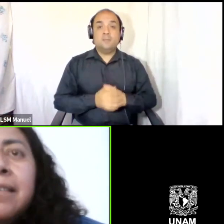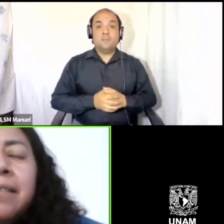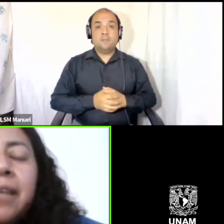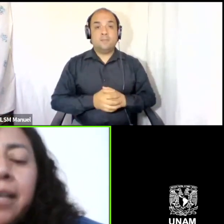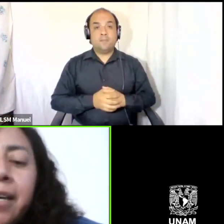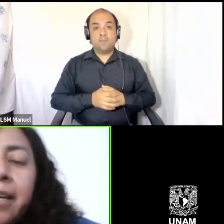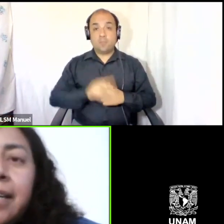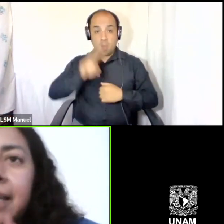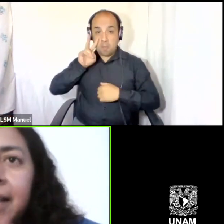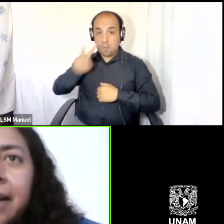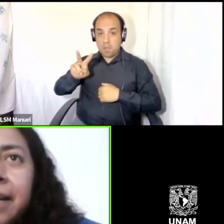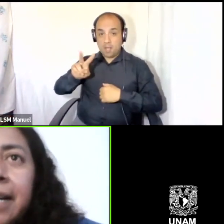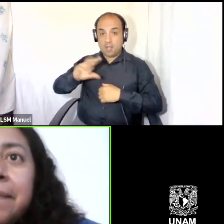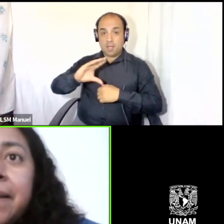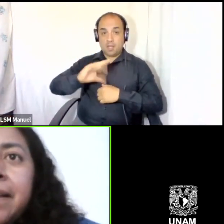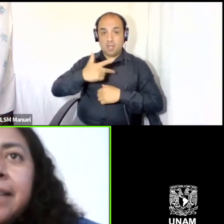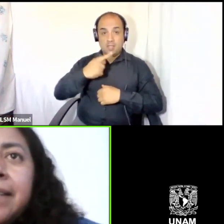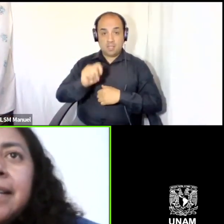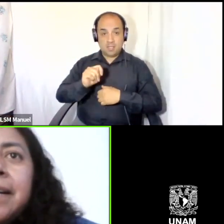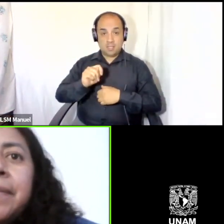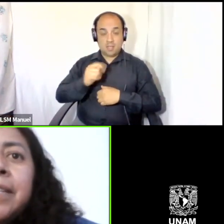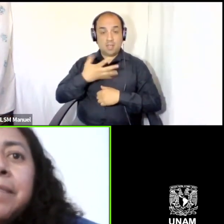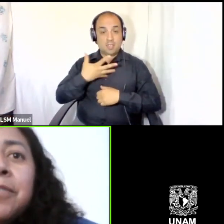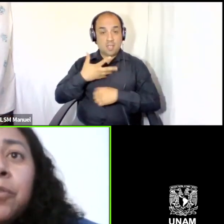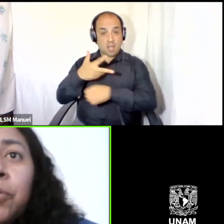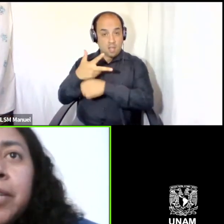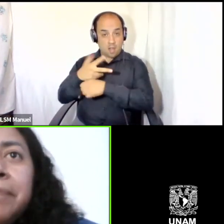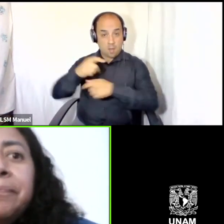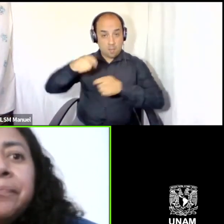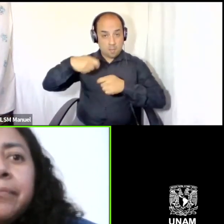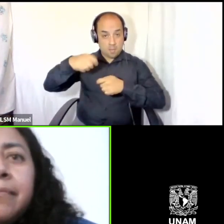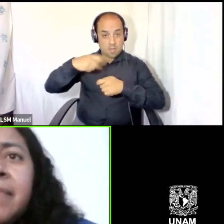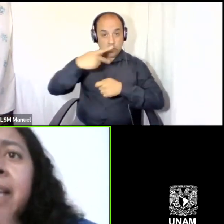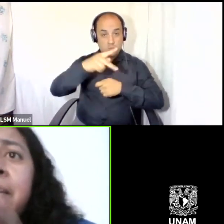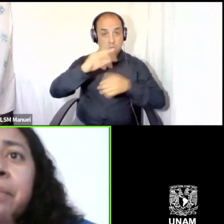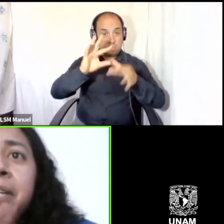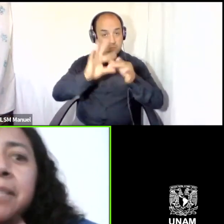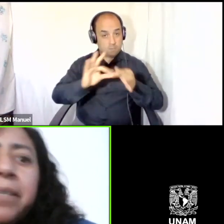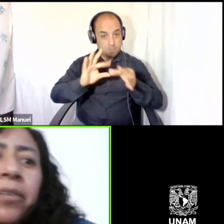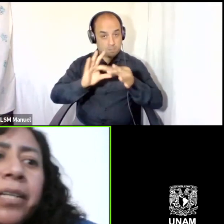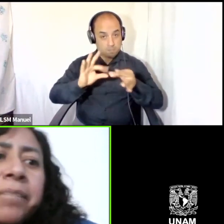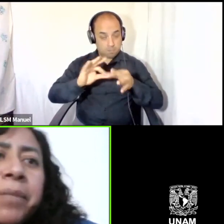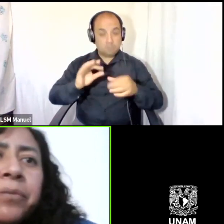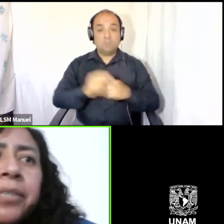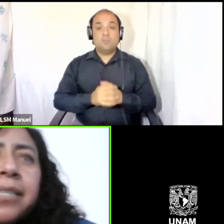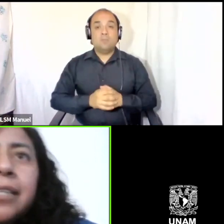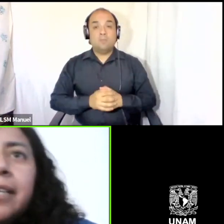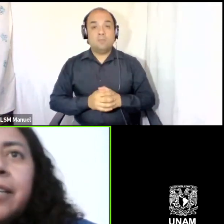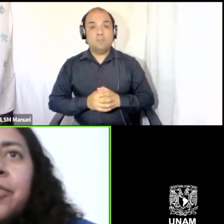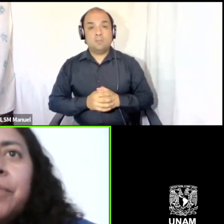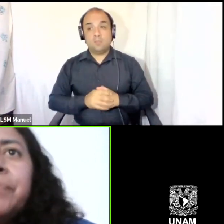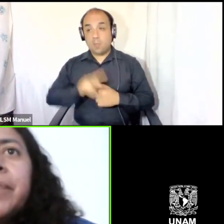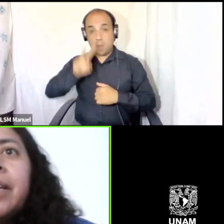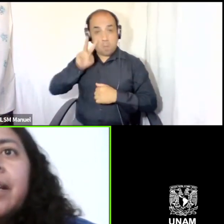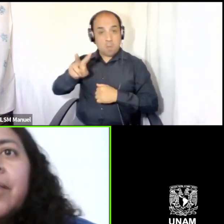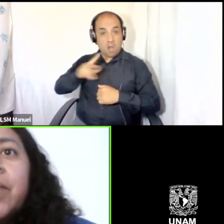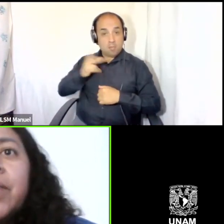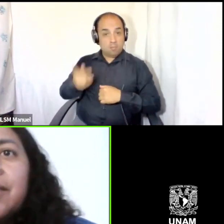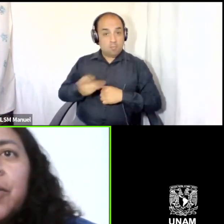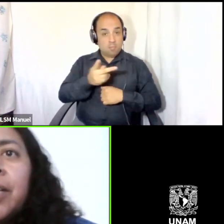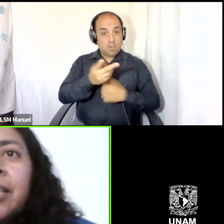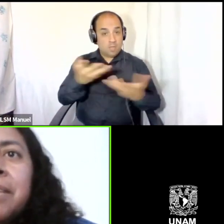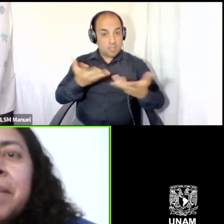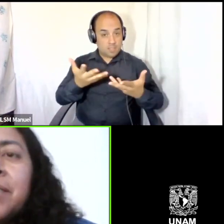chat, queda grabada esta intervención tuya y podrás ver todas las preguntas que te han hecho